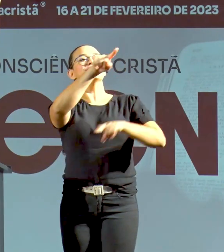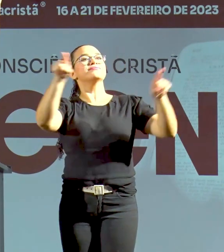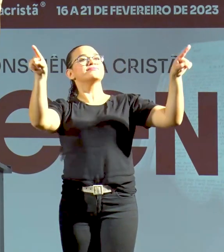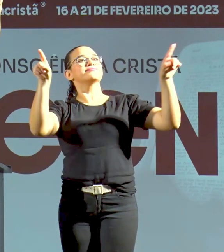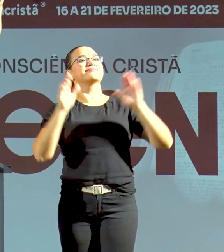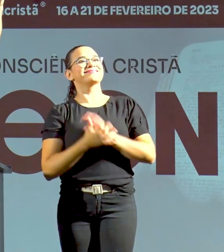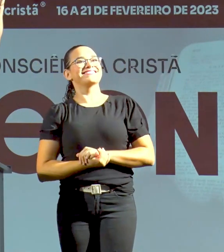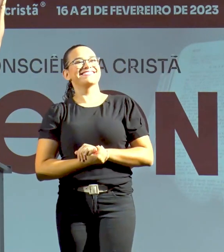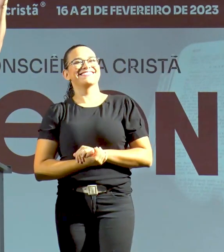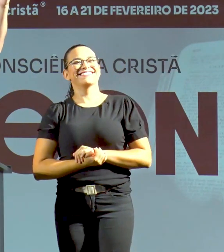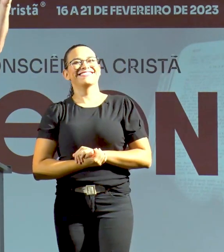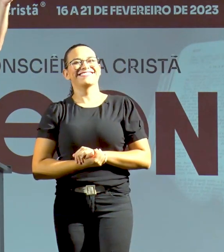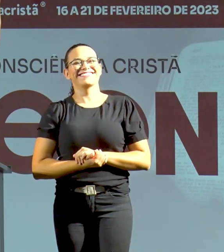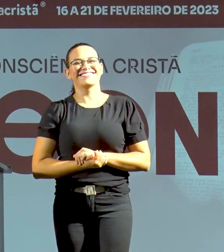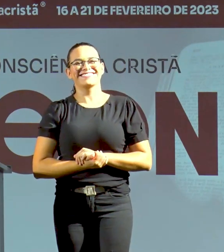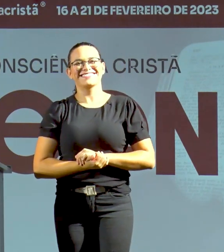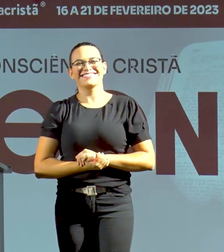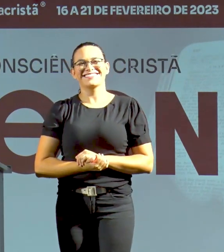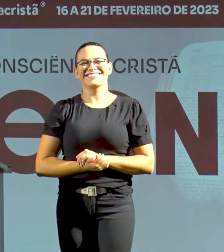cima